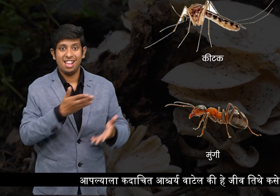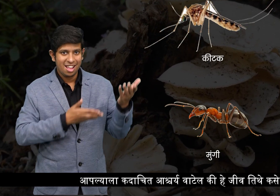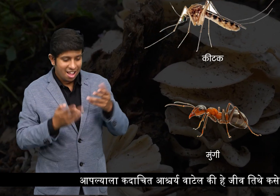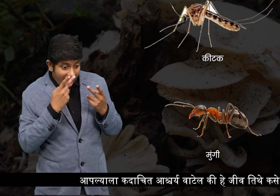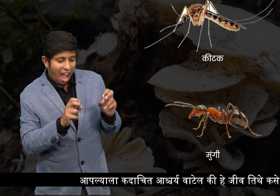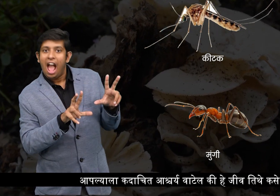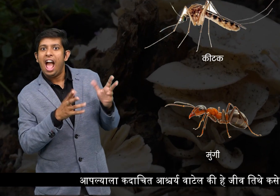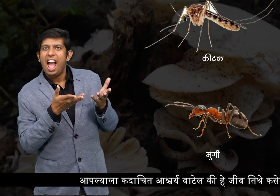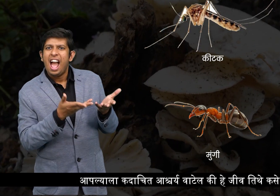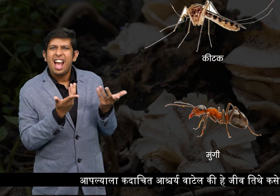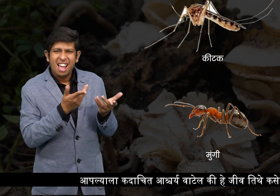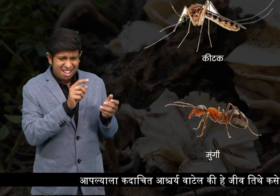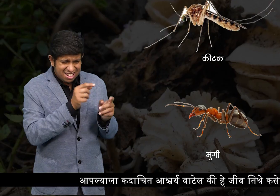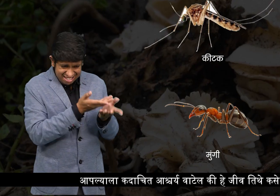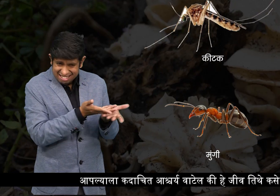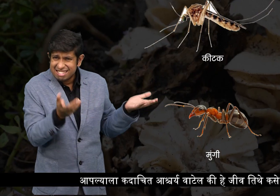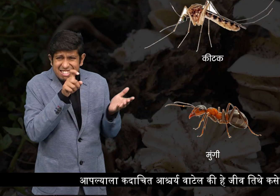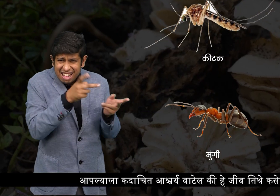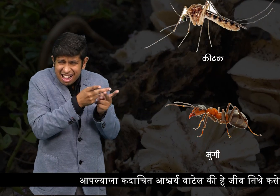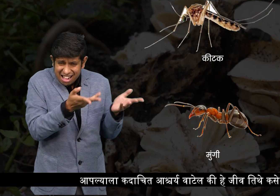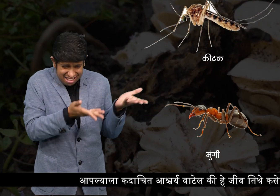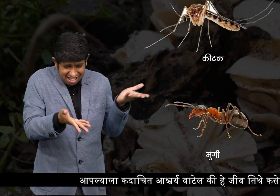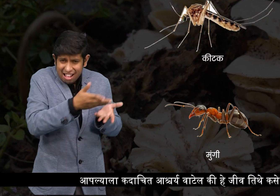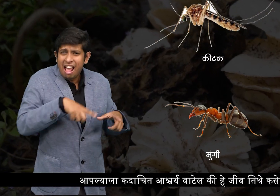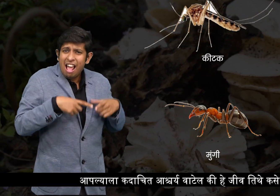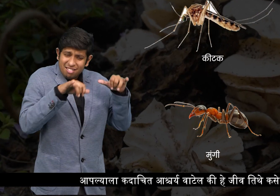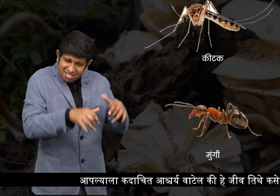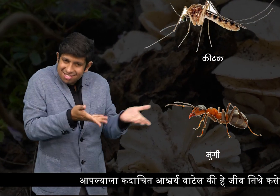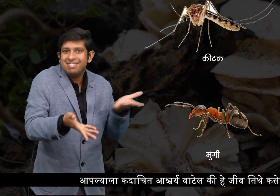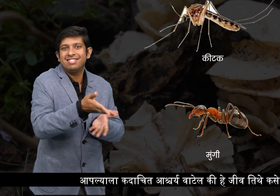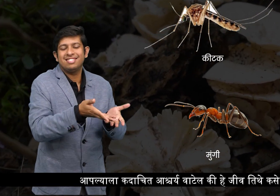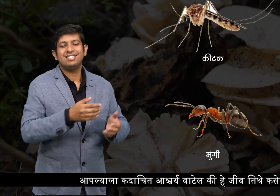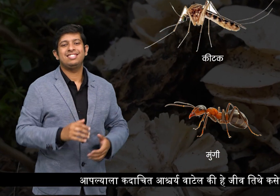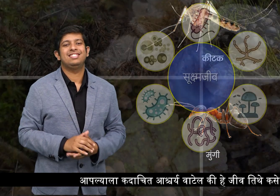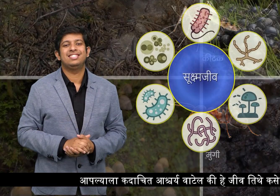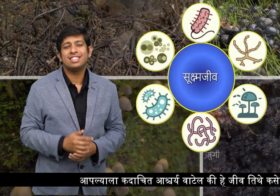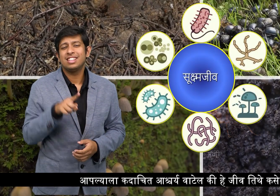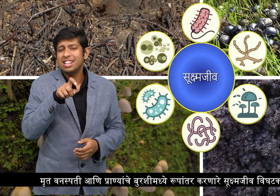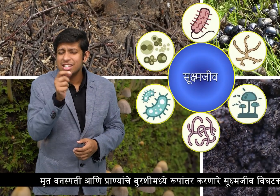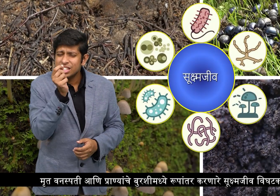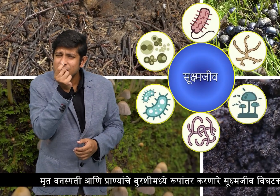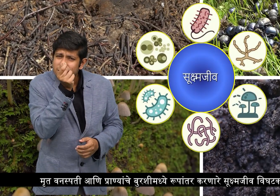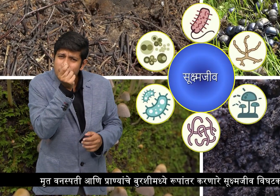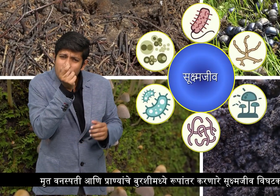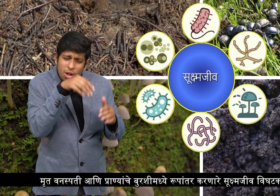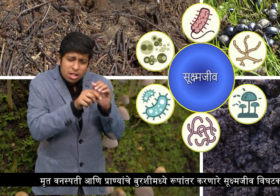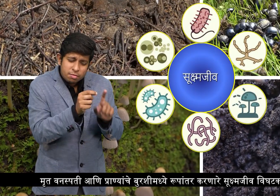आपल्याला कदाचित आश्चर्य वाटले आहे की जीव तिथे कसे राहत असतील. मृत वनस्पती आणि